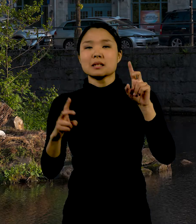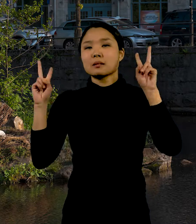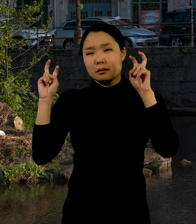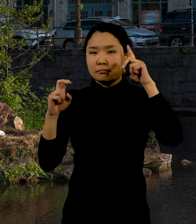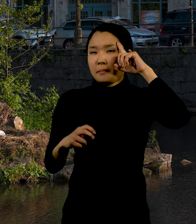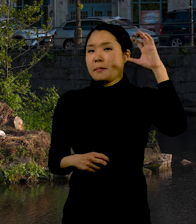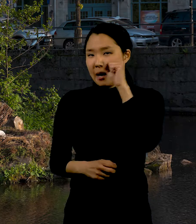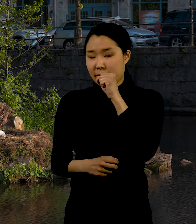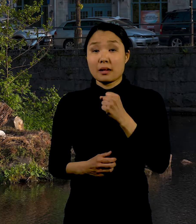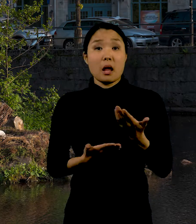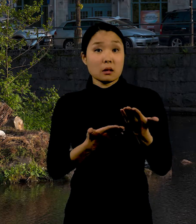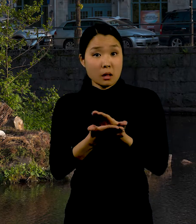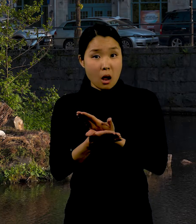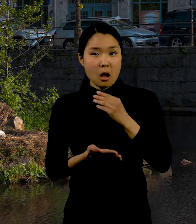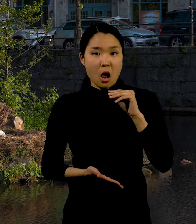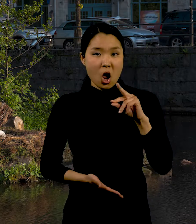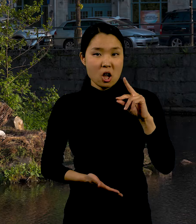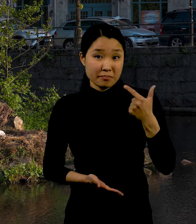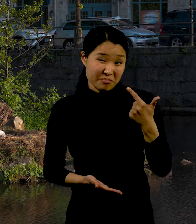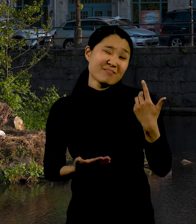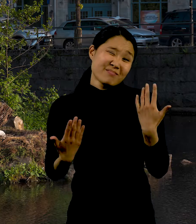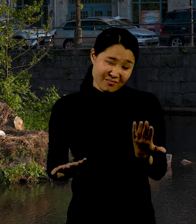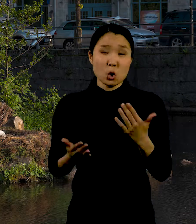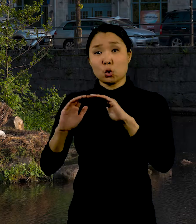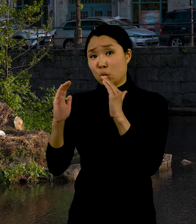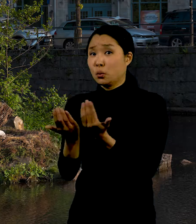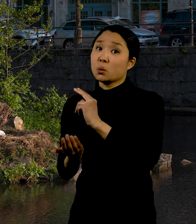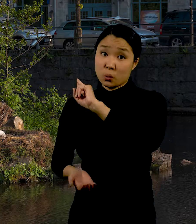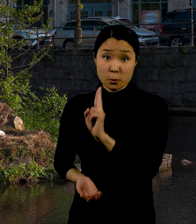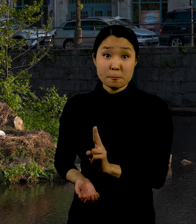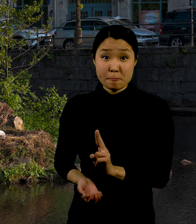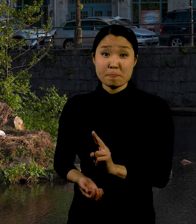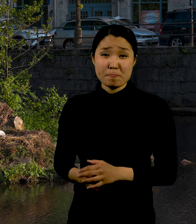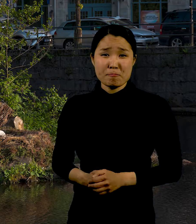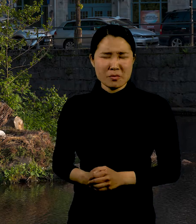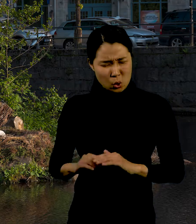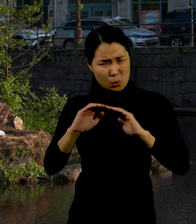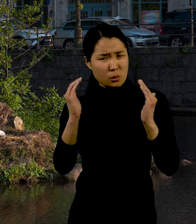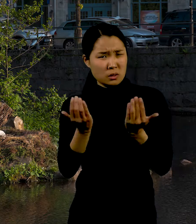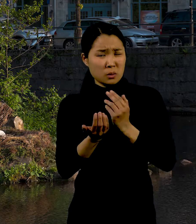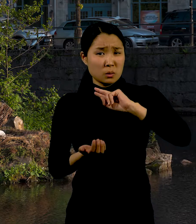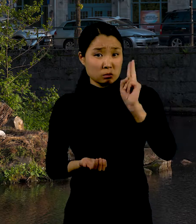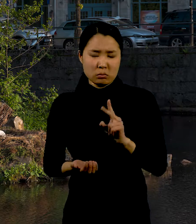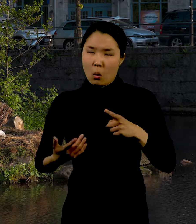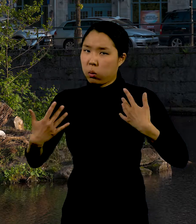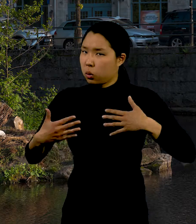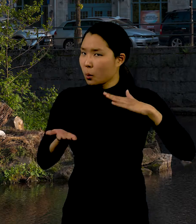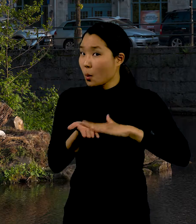konstvärld. Det var och är även ett sätt att överbrygga klyftan mellan människans kultur och den natur som är vår